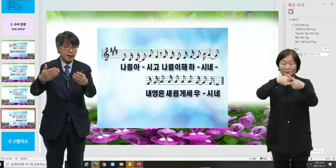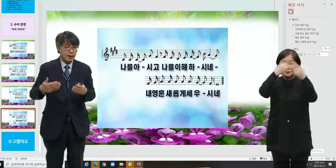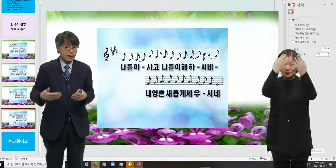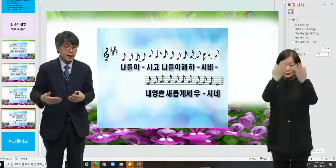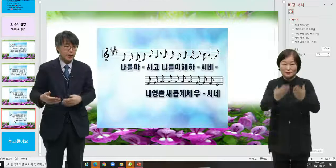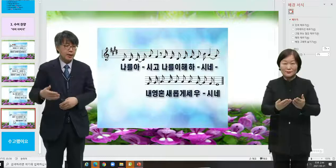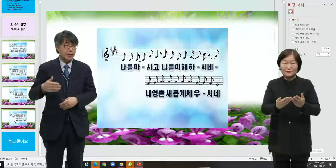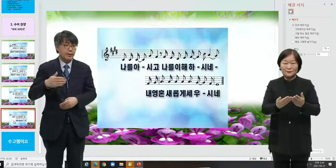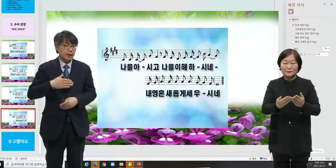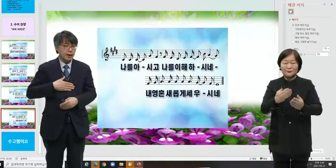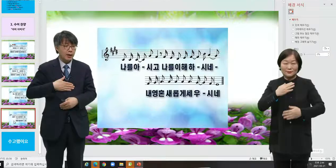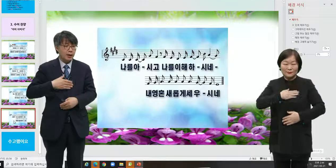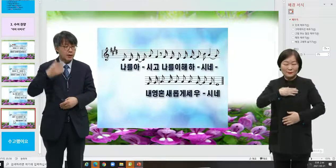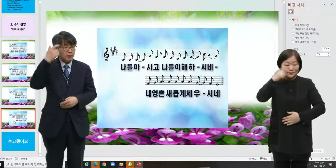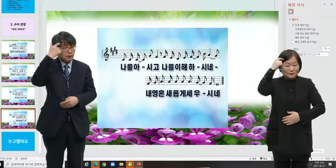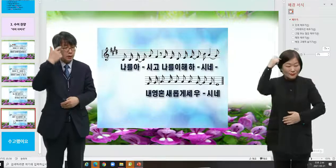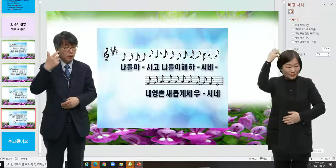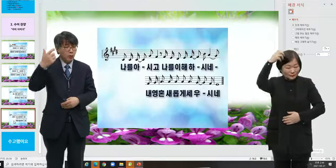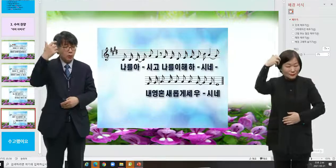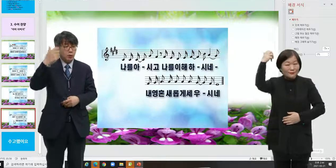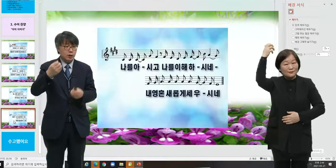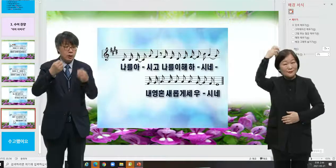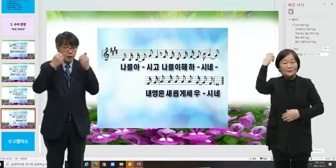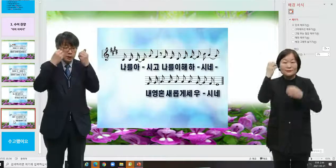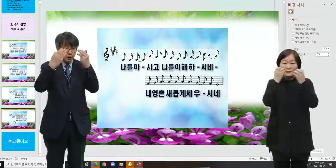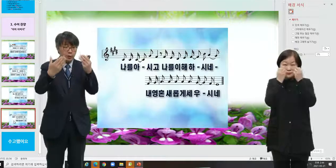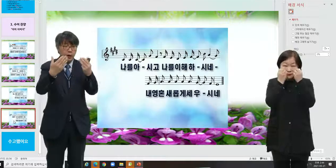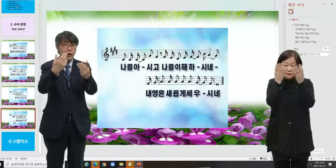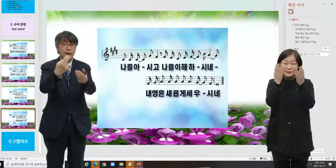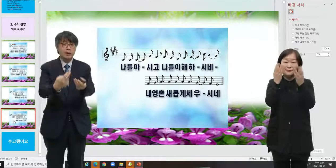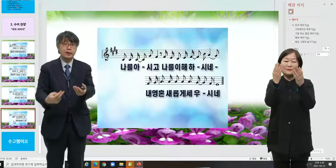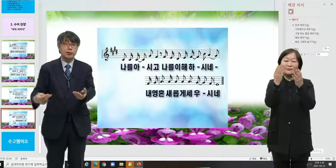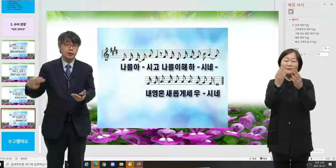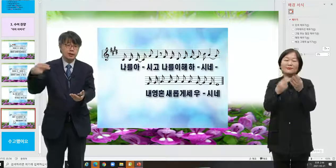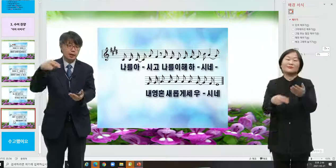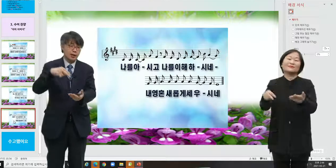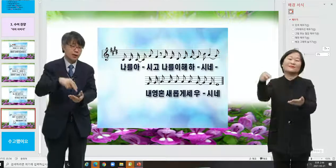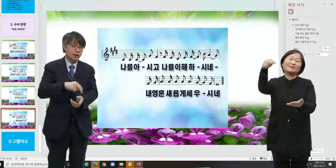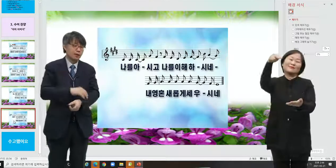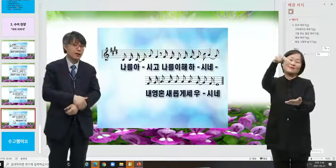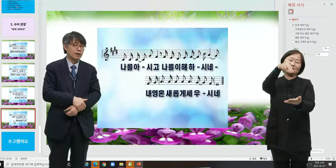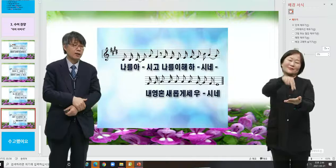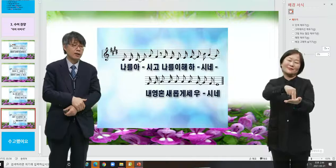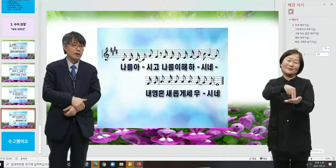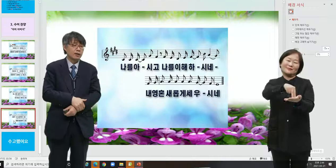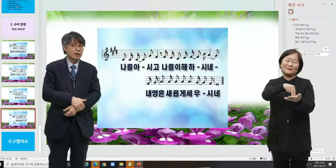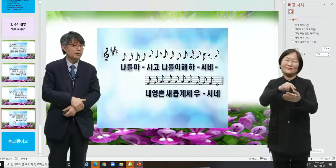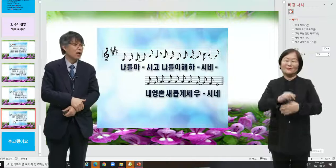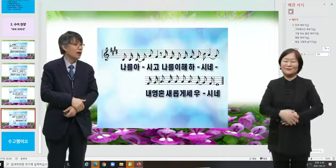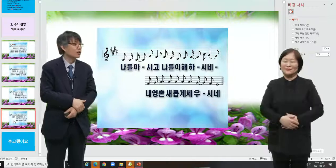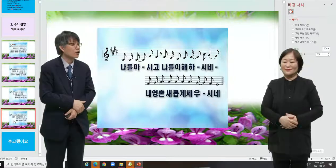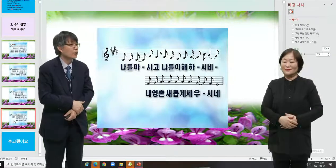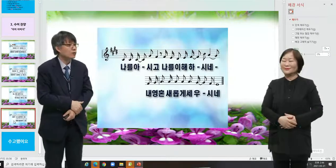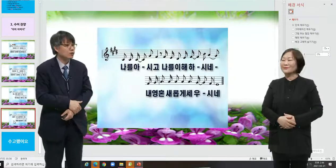이해하시네. 내 영혼 새롭게 세우시네. 네. 자,